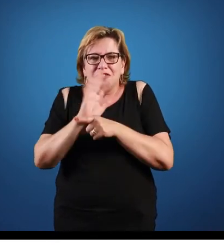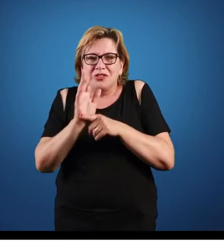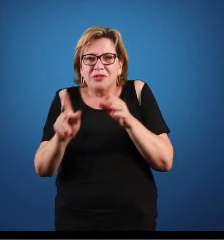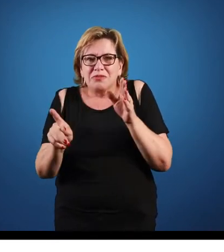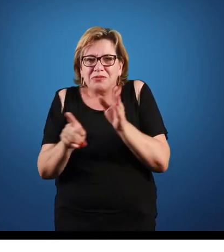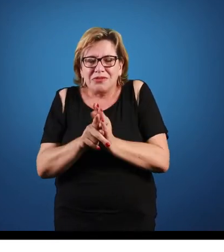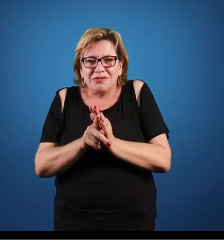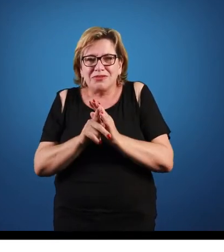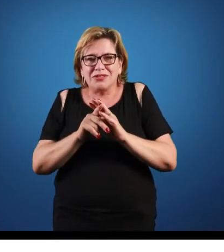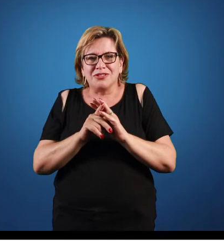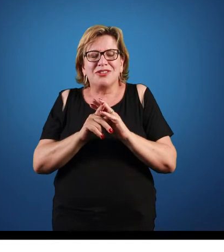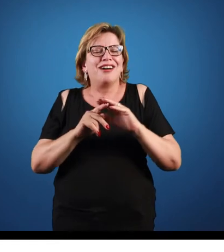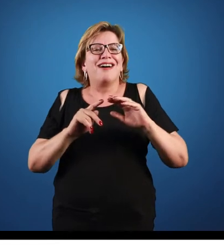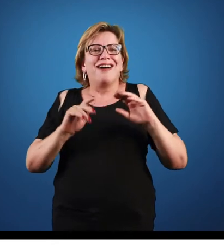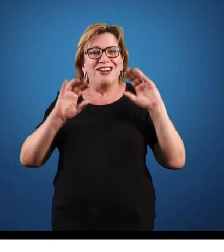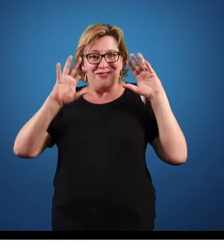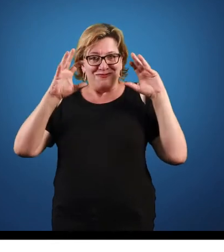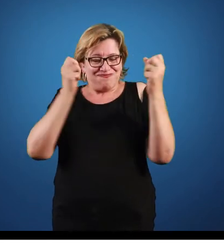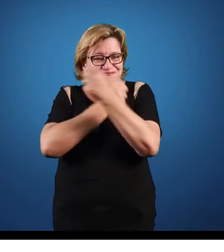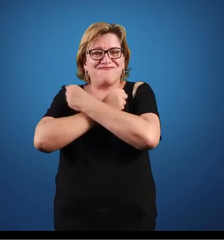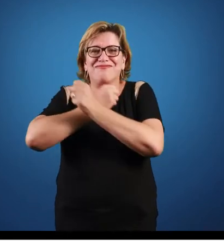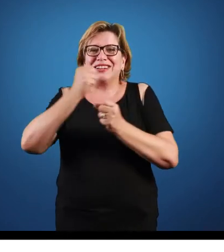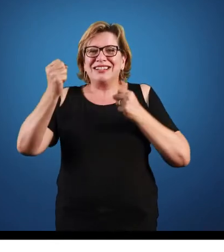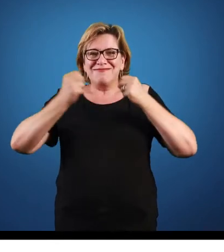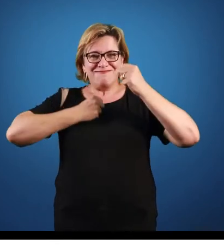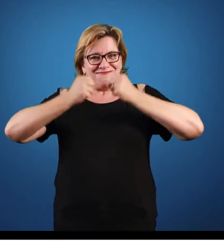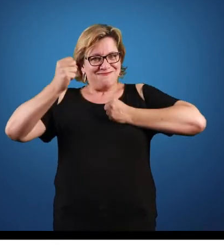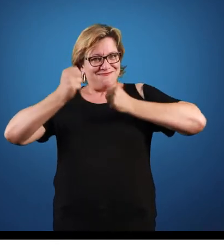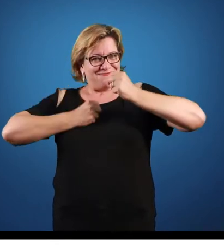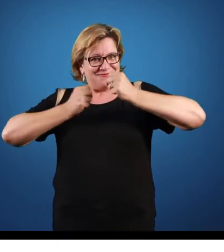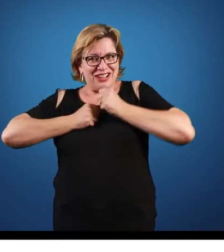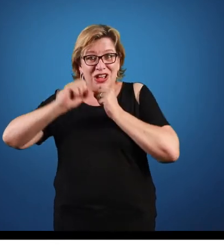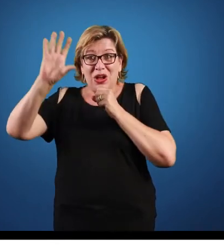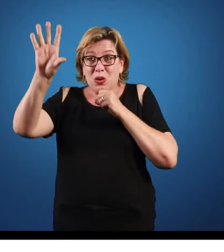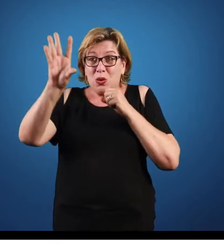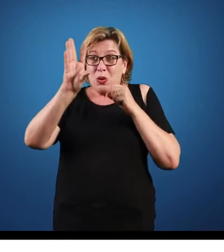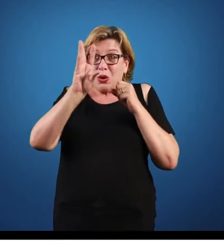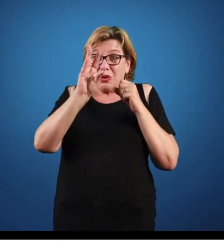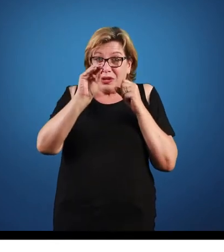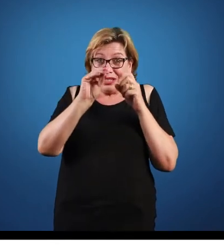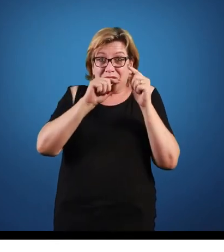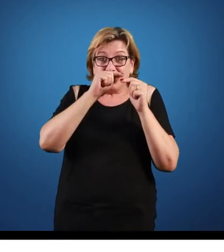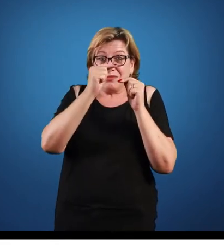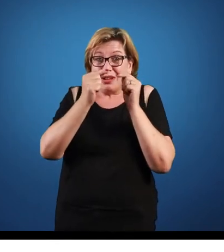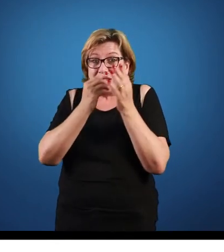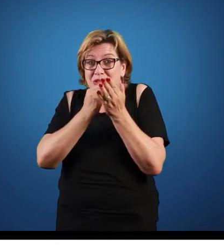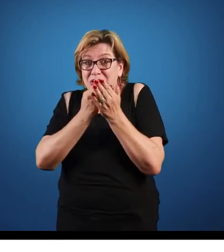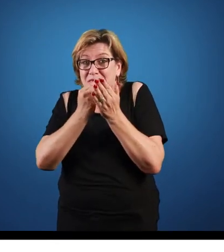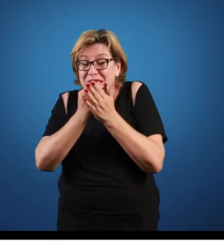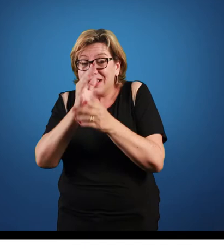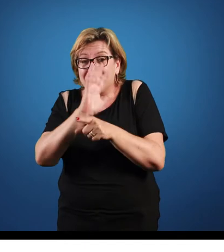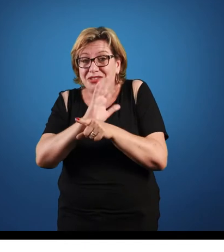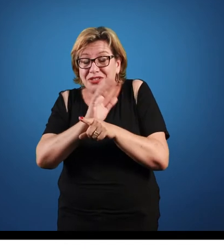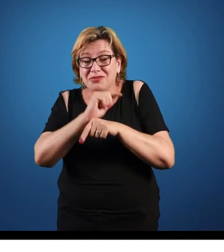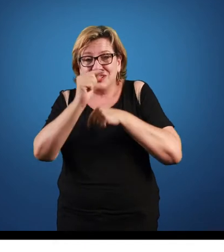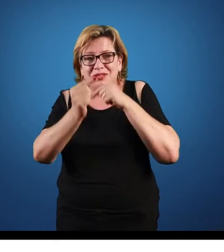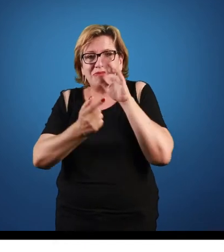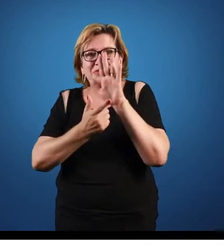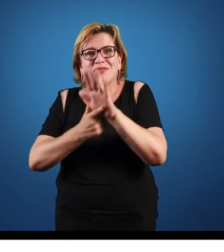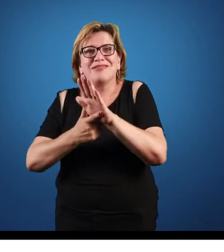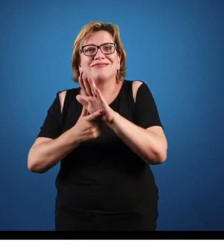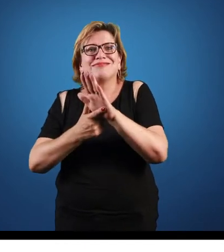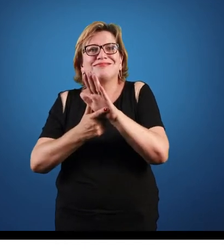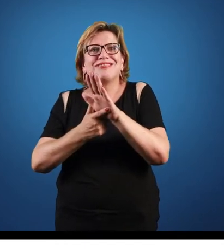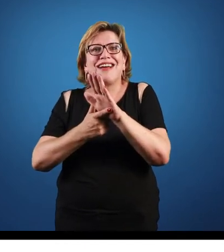cena do pessoal vendo que quando chegar em quarto com o boneco é como um filme antigo também parece que já está